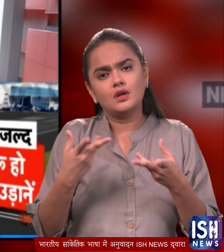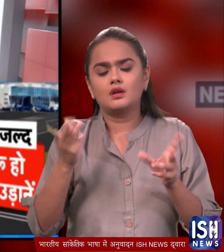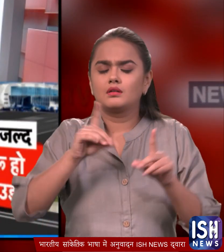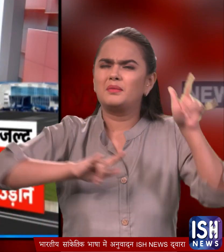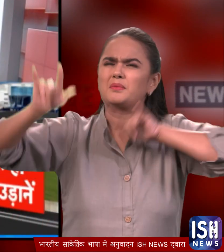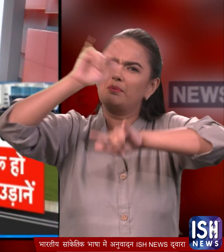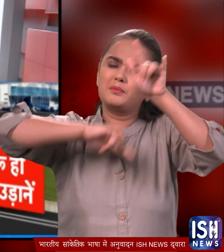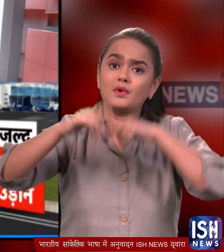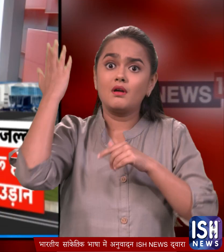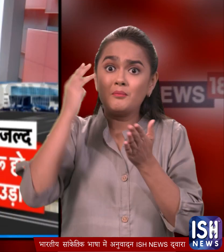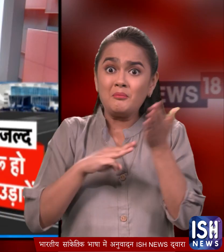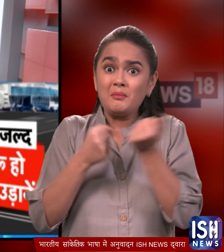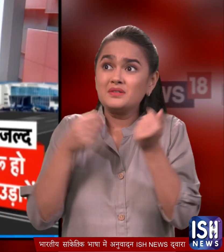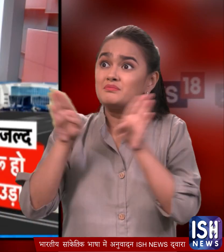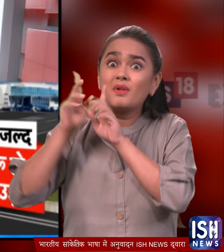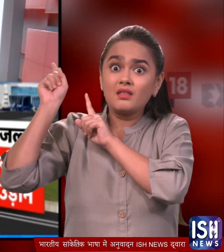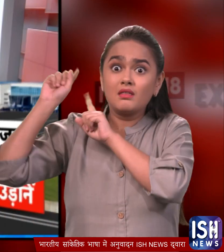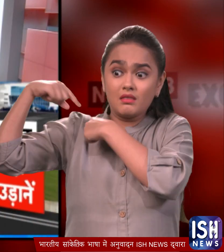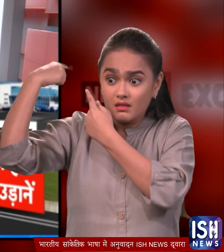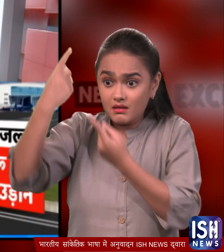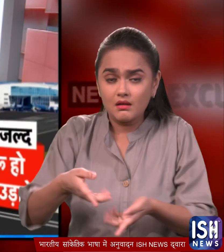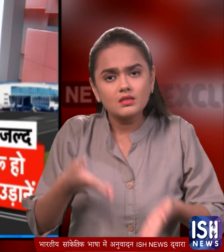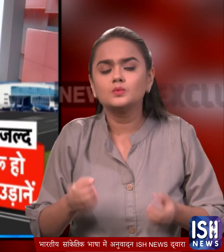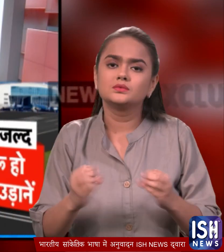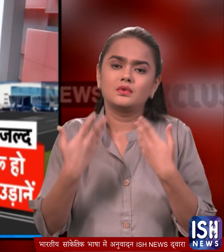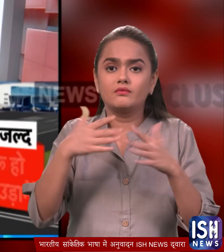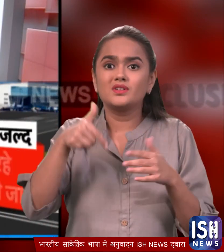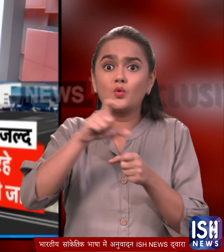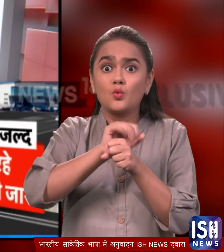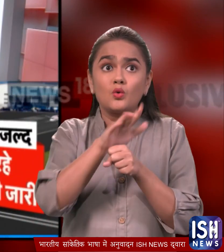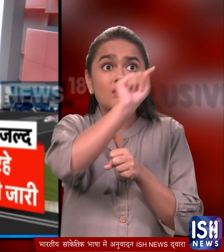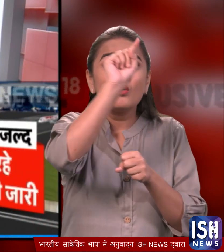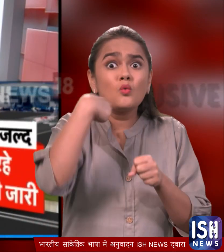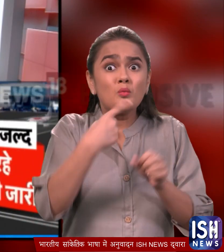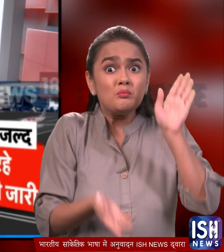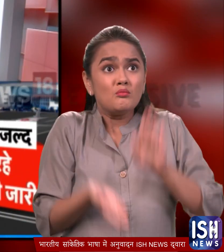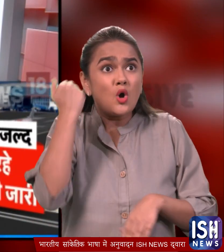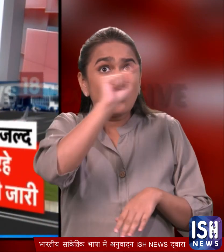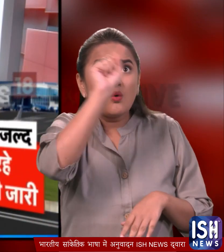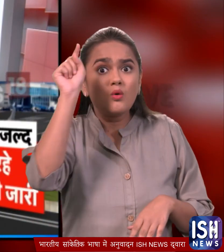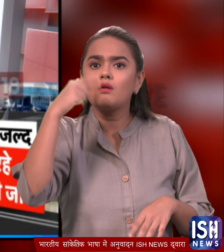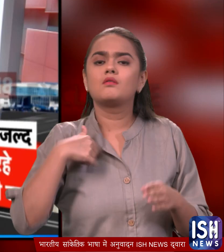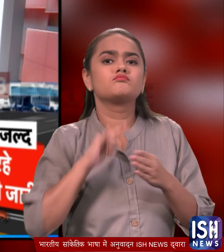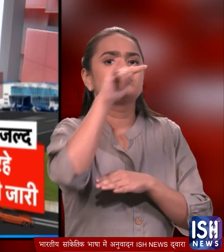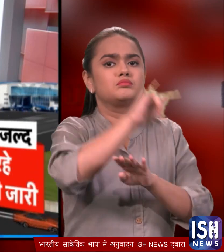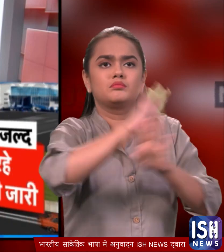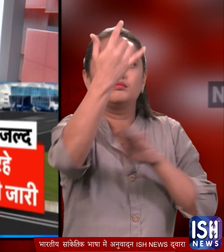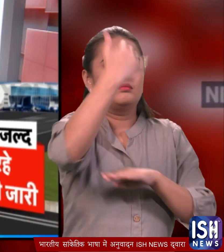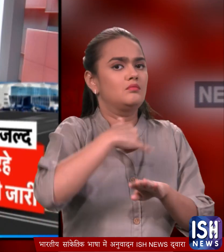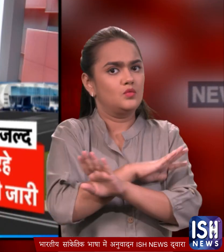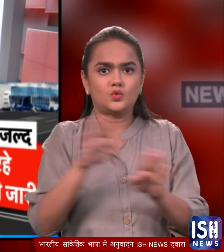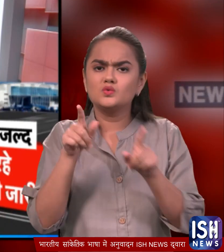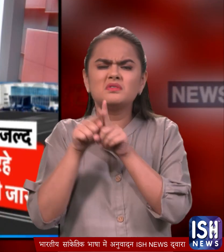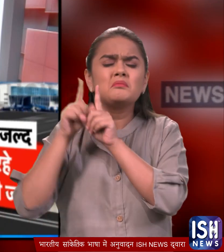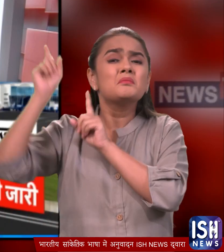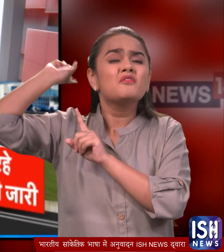उड़ानें फिर शुरू हो जाएंगी, जो पिछले साल मार्च महीने से बंद थी। हालांकि जिन देशों में कोरोना के मामले ज्यादा हैं, उन देशों के लिए उड़ानों पर